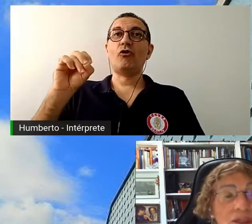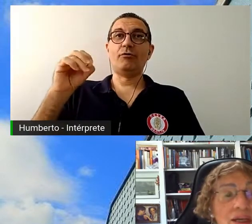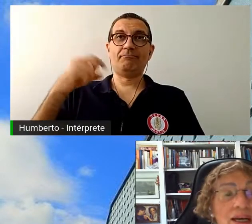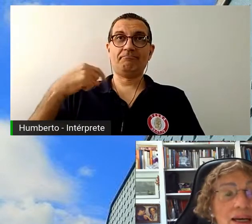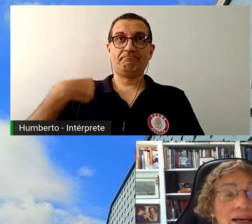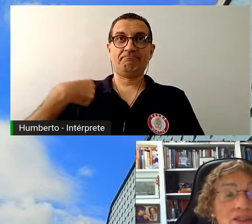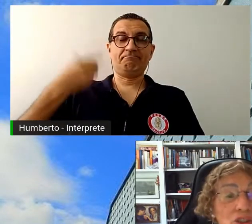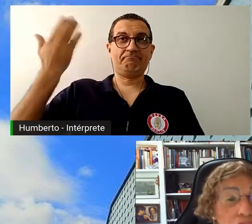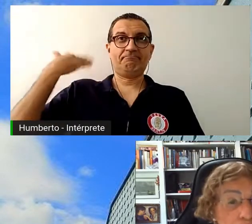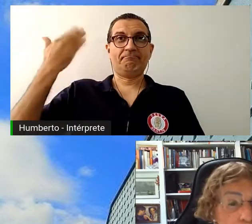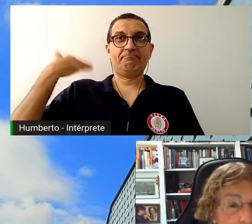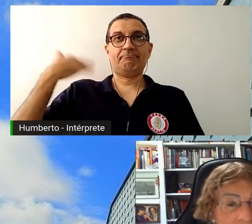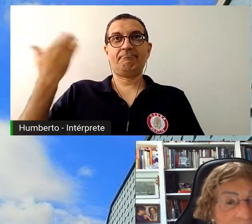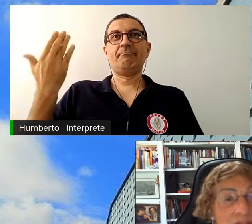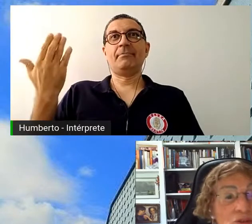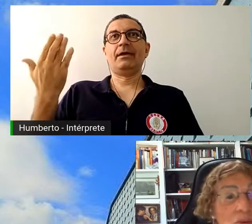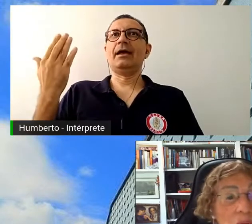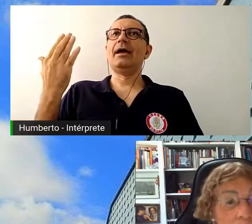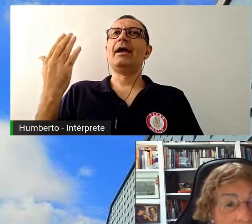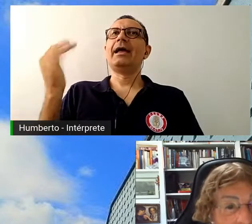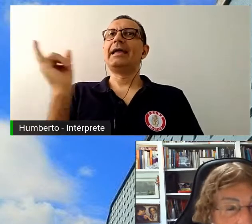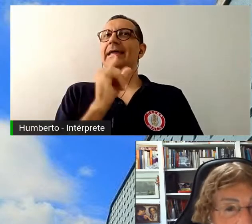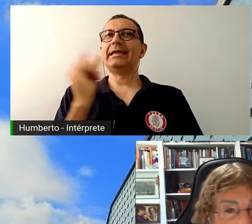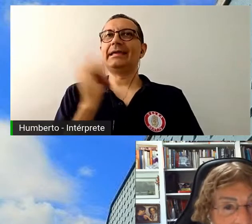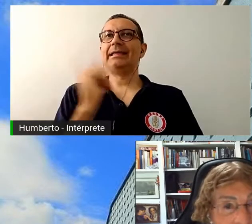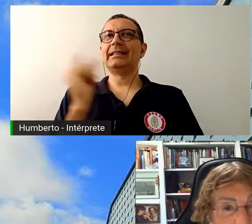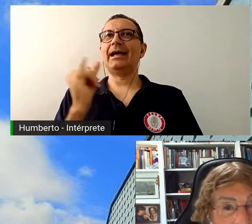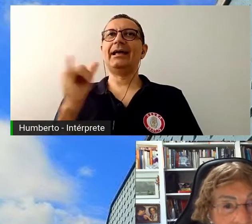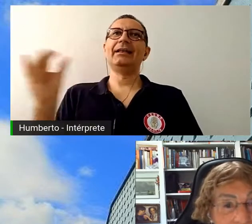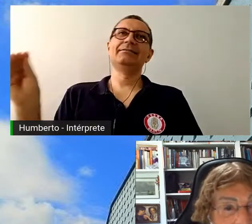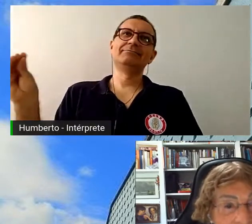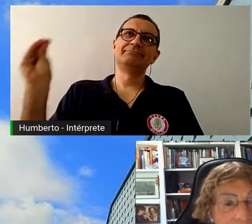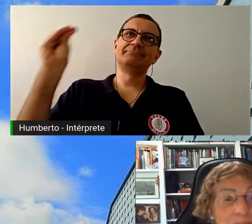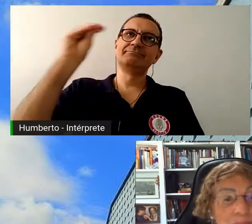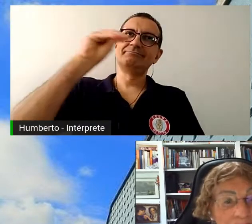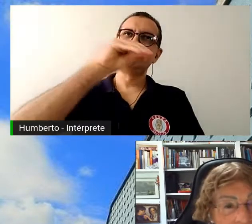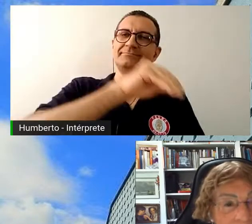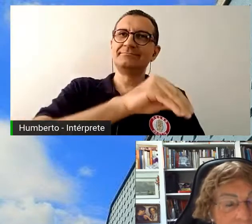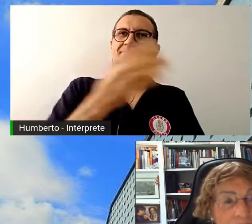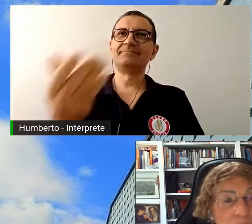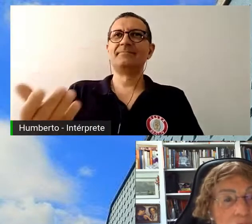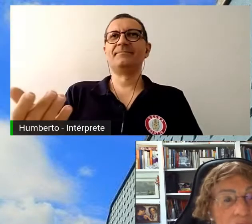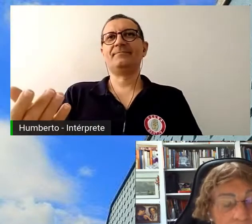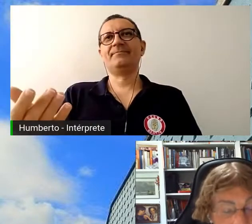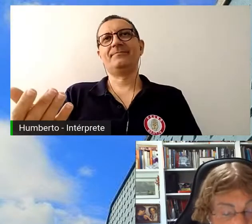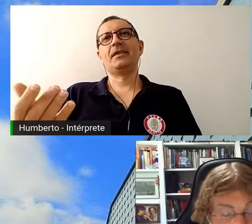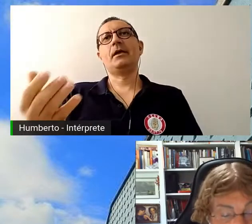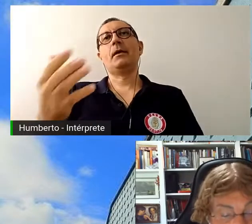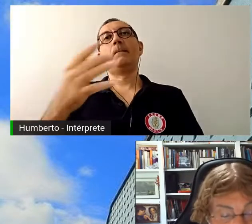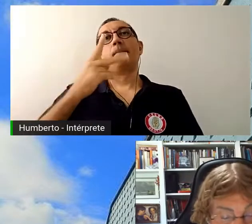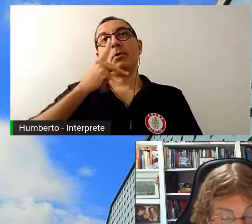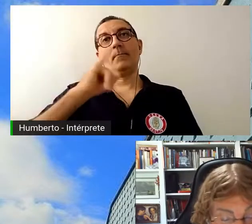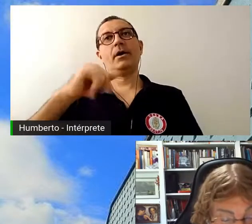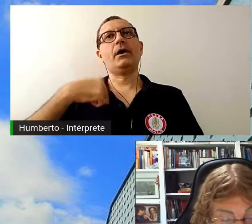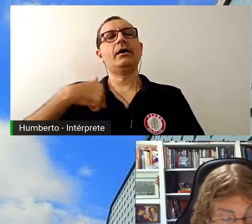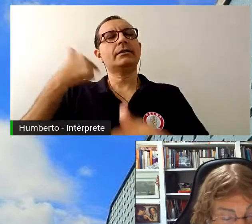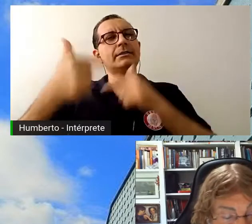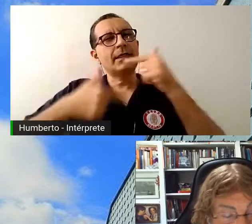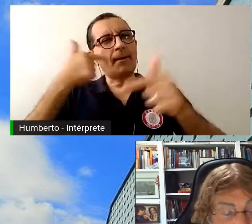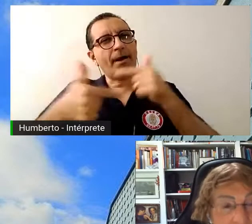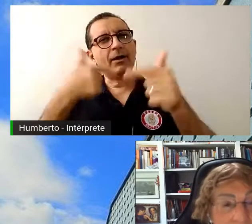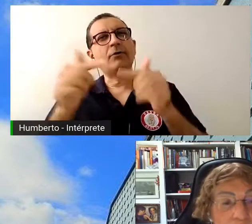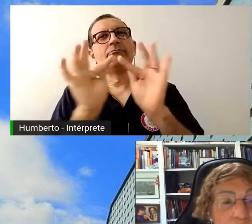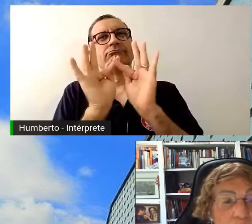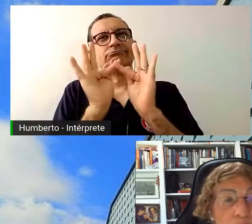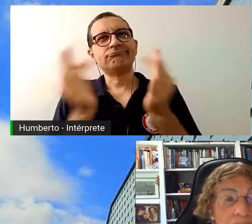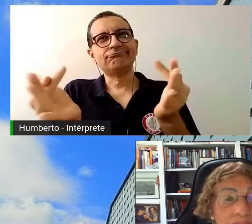italianos, tios operários, meu pai, um trabalhador da cidade, pequeno trabalhador, e